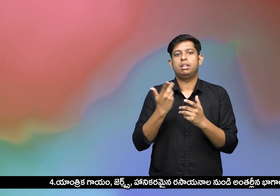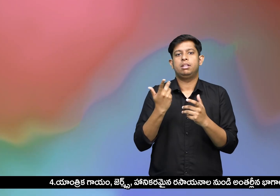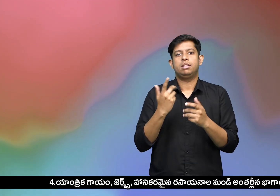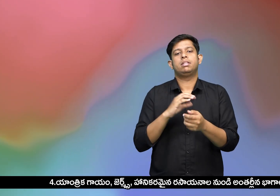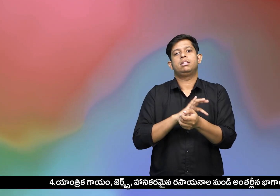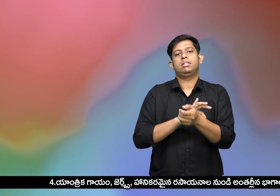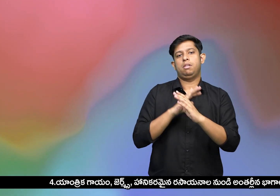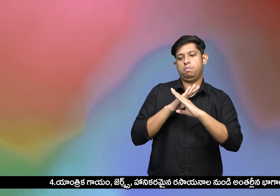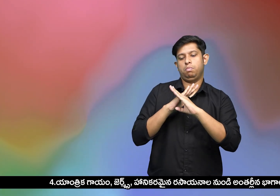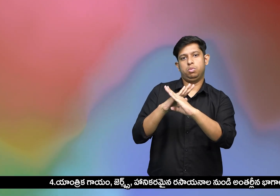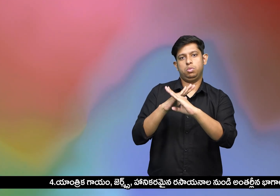రక్షిస్తుంది.